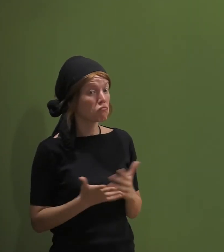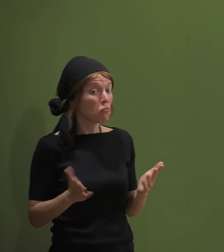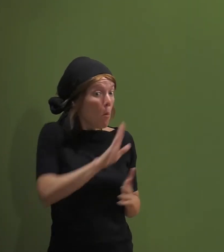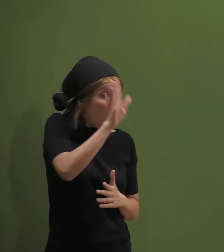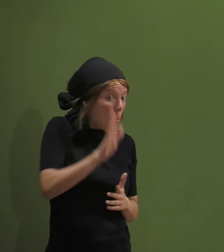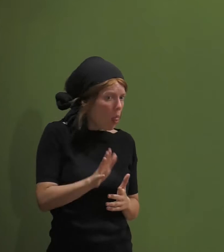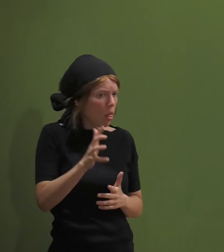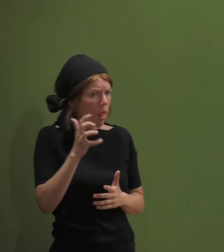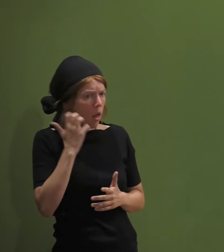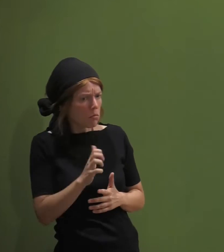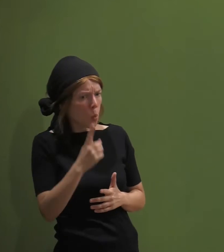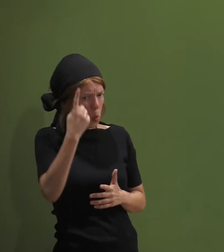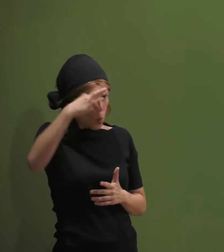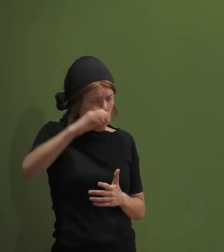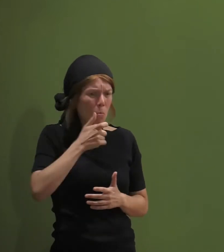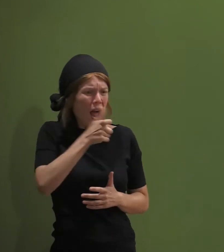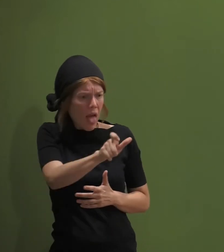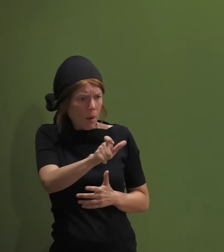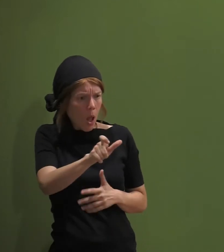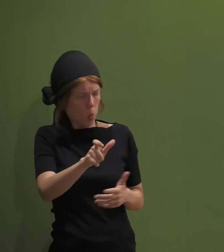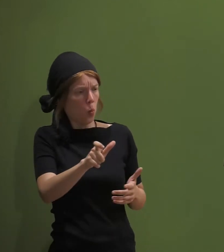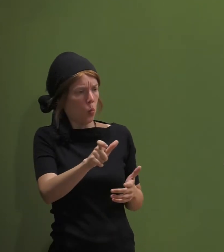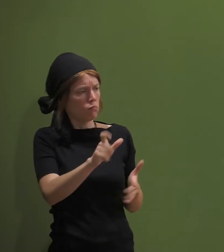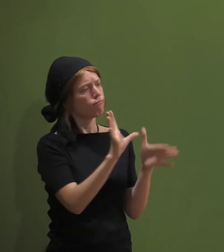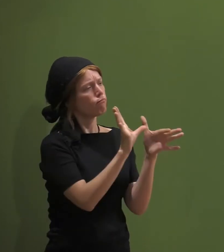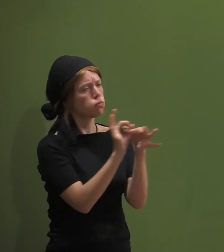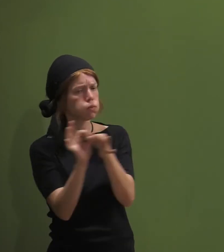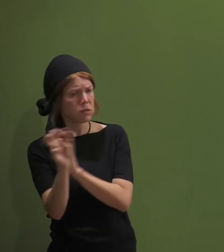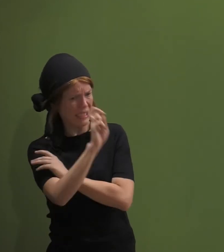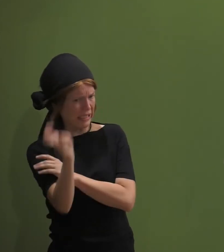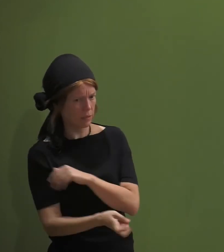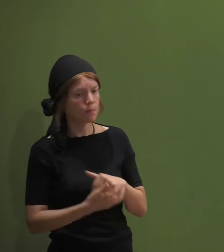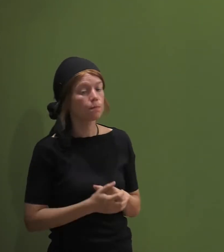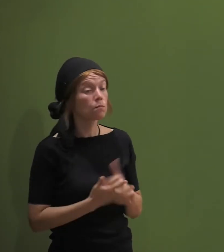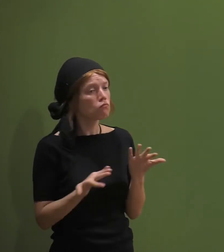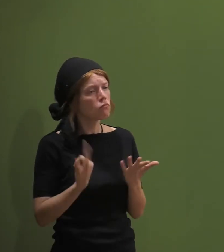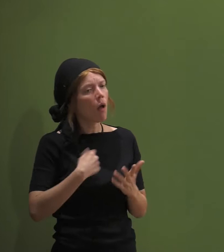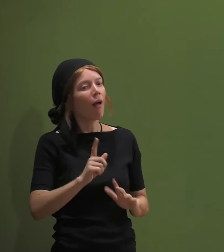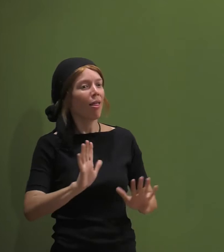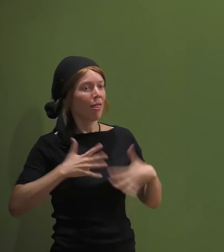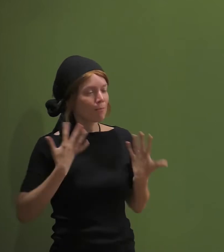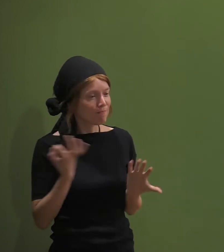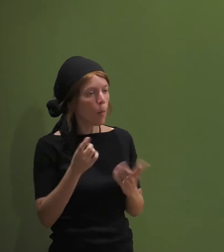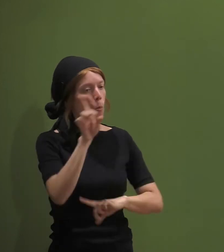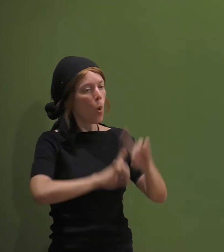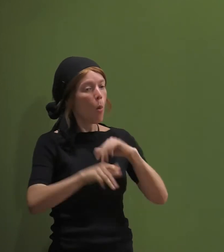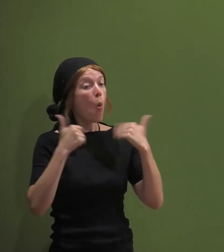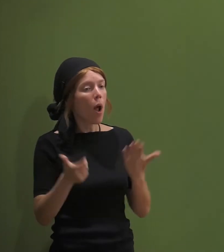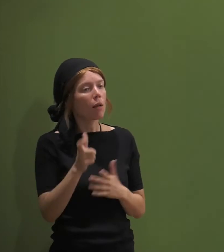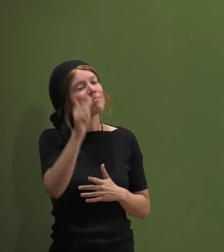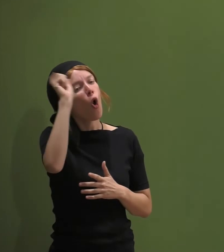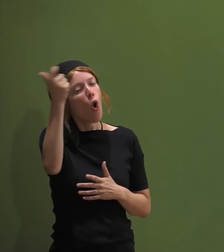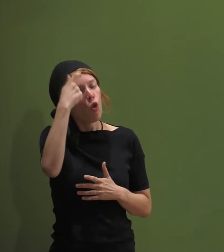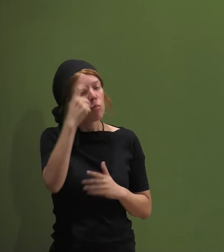puede parecer extraño que una única palabra sirva para adjetivar sustantivos tan diferentes. lo que nos revela que el problema en sí es el propio término